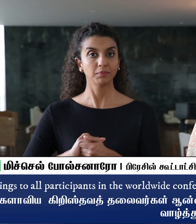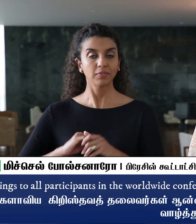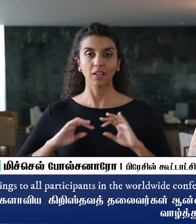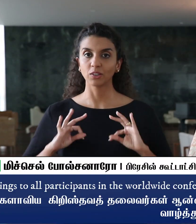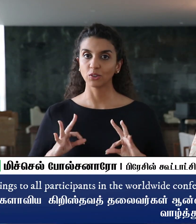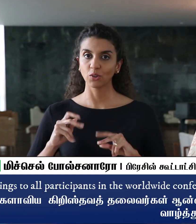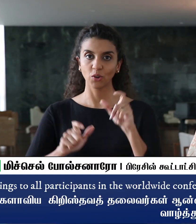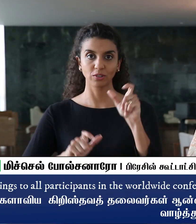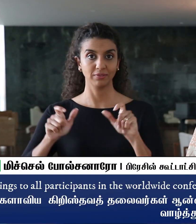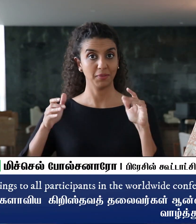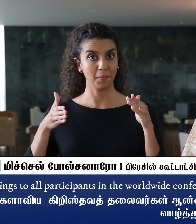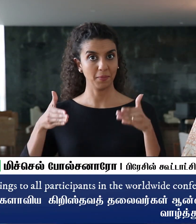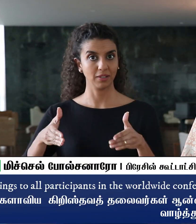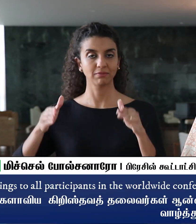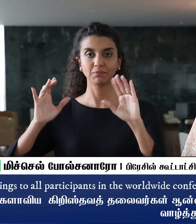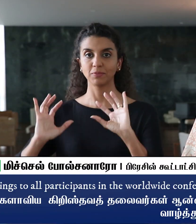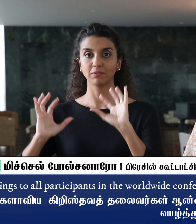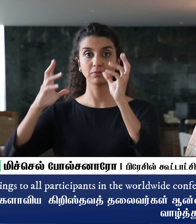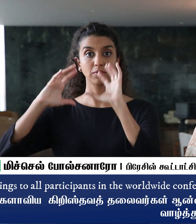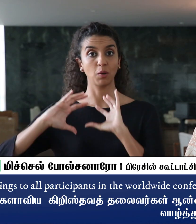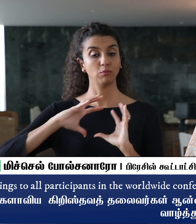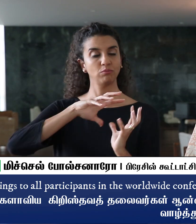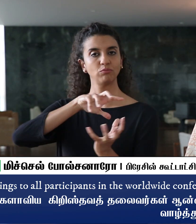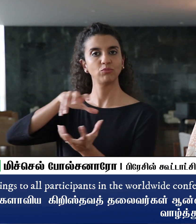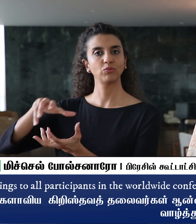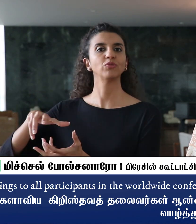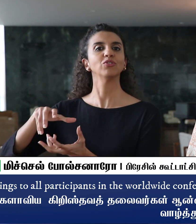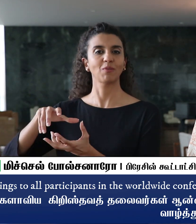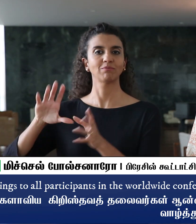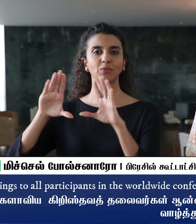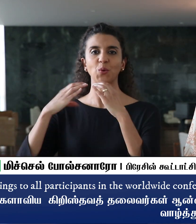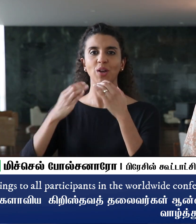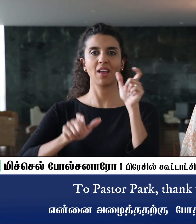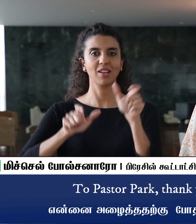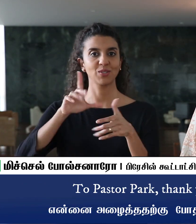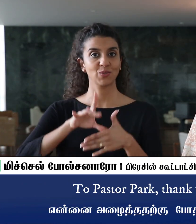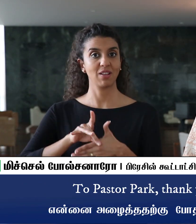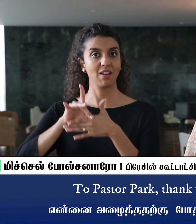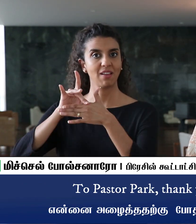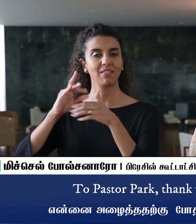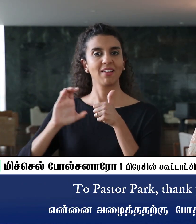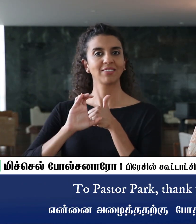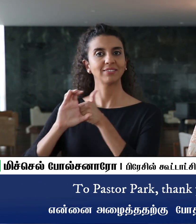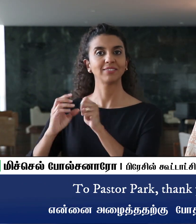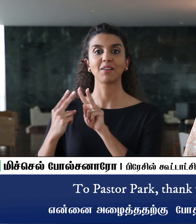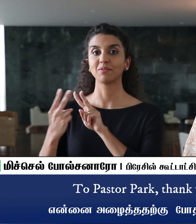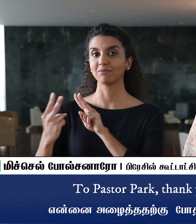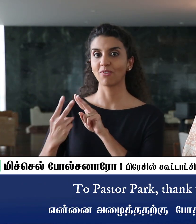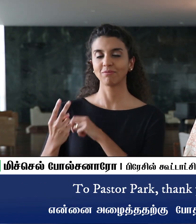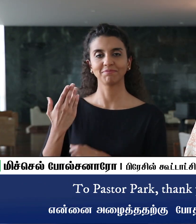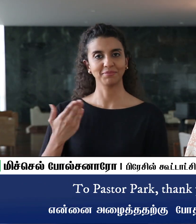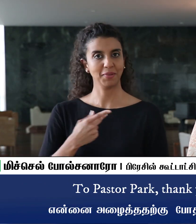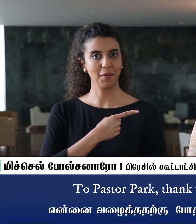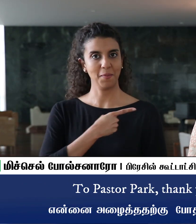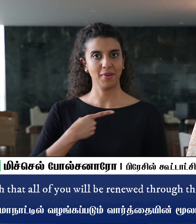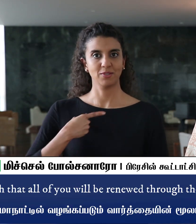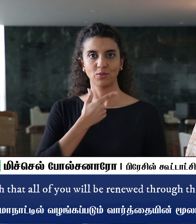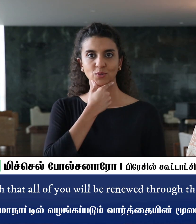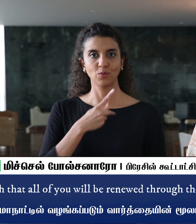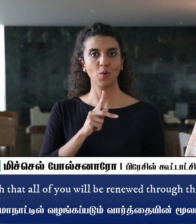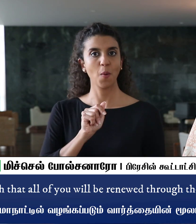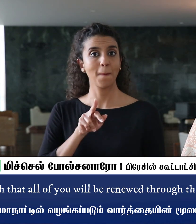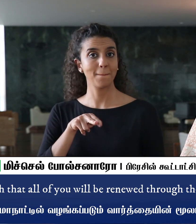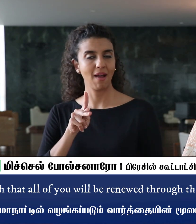உலகளாவிய கிறிஸ்தவ தலைவர்கள் ஆன்லைன் மாநாட்டில் பங்கேற்கும் அனைவரையும் வாழ்த்துகிறேன். என்னை அழைத்ததற்கு போதகர் பார்க் அவர்களுக்கு நன்றி.